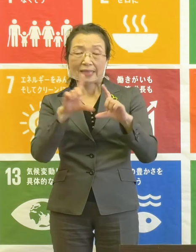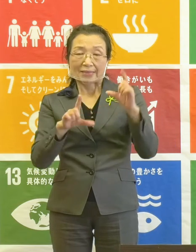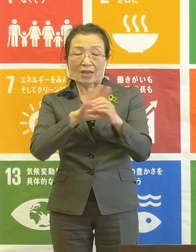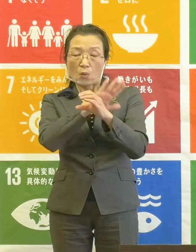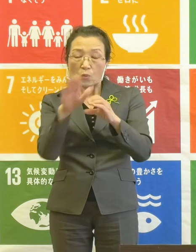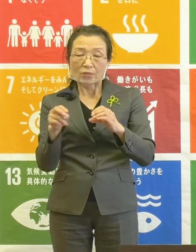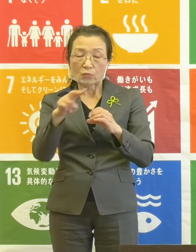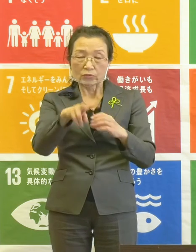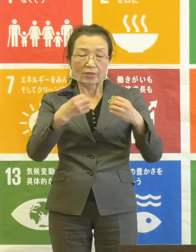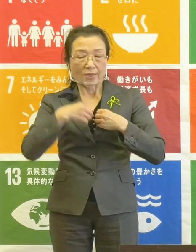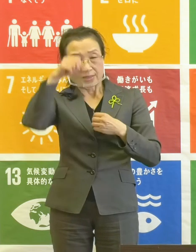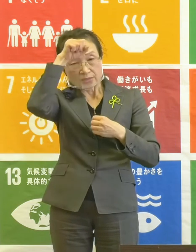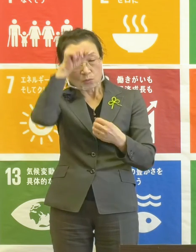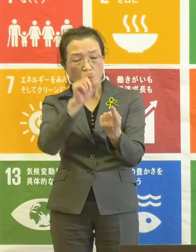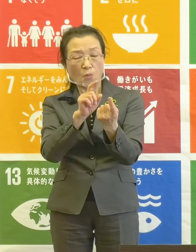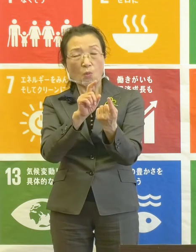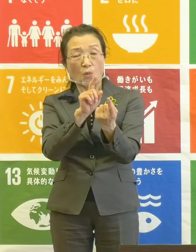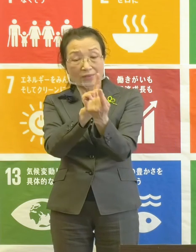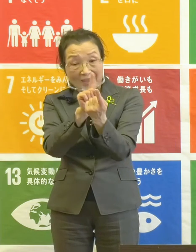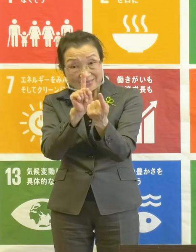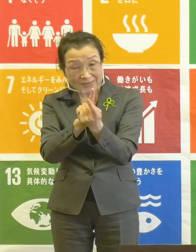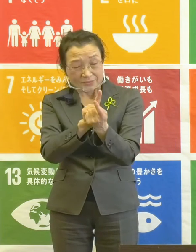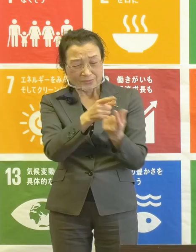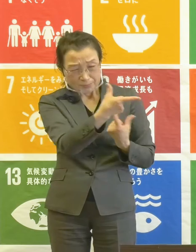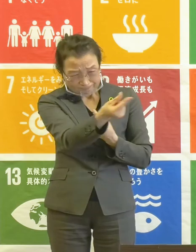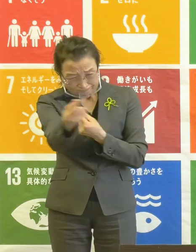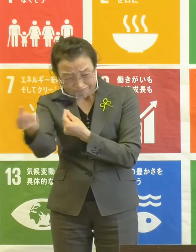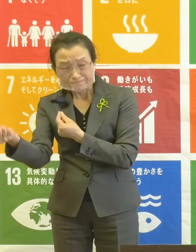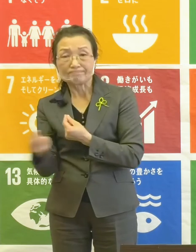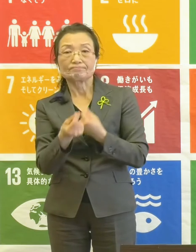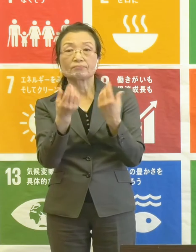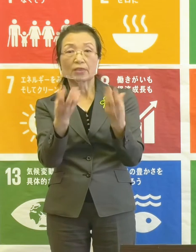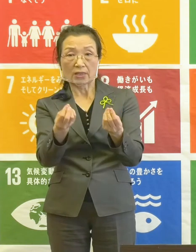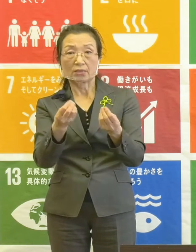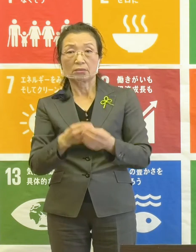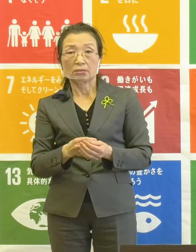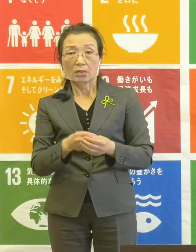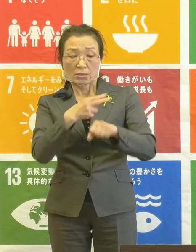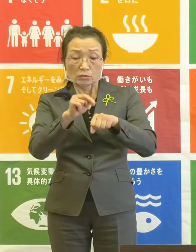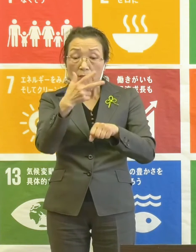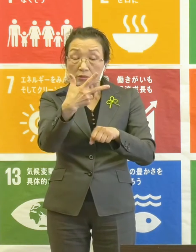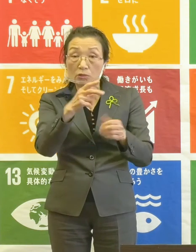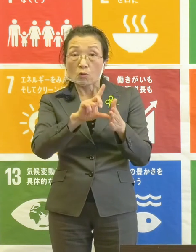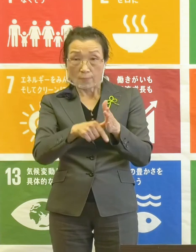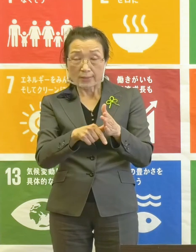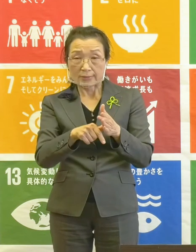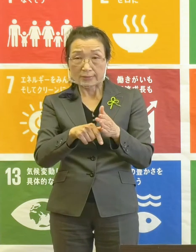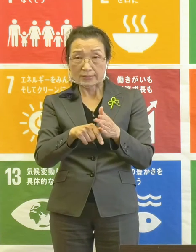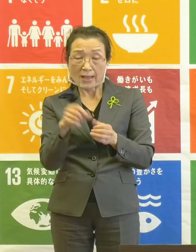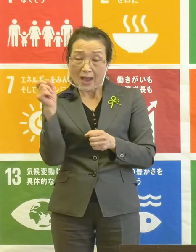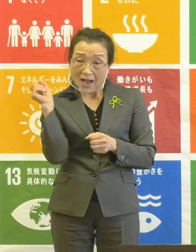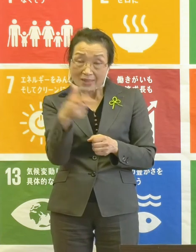策に奔走された1年であったと思っています。本市ではいち早く事業の見直しを